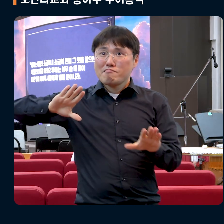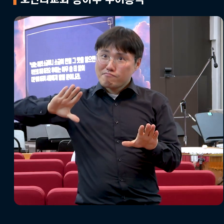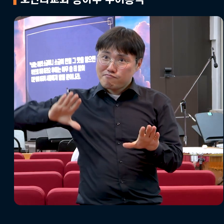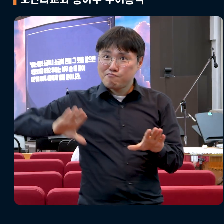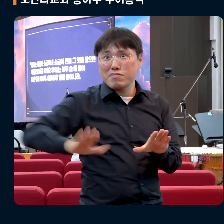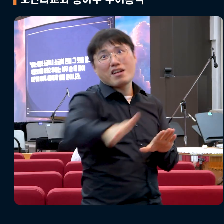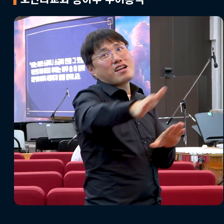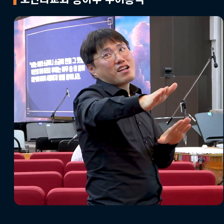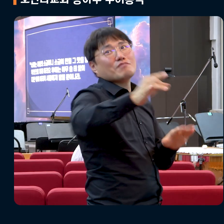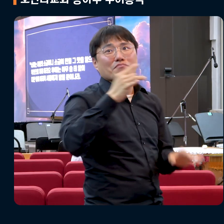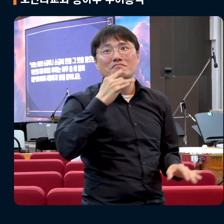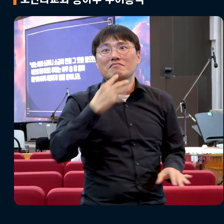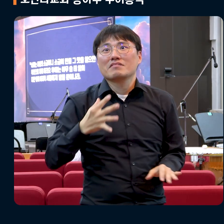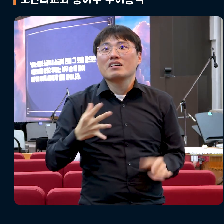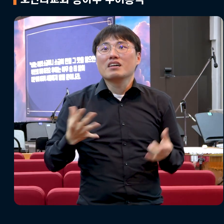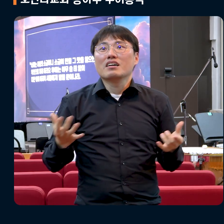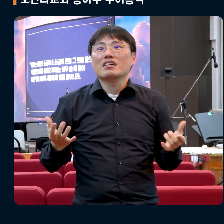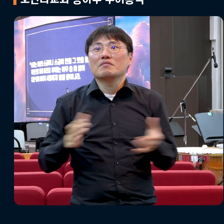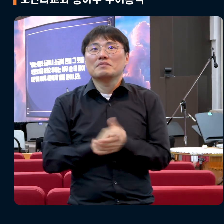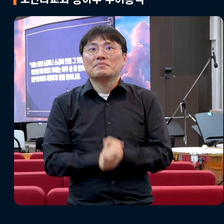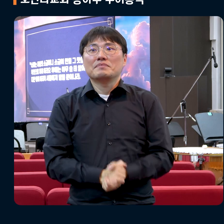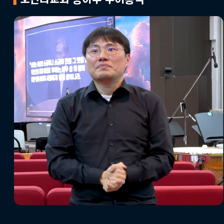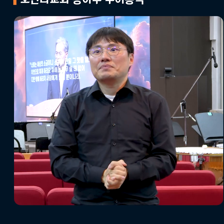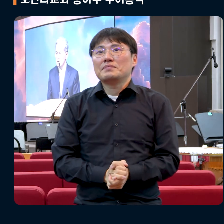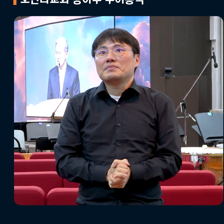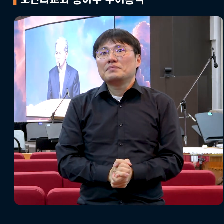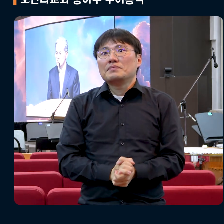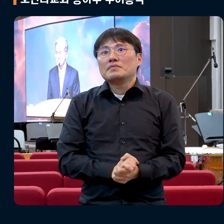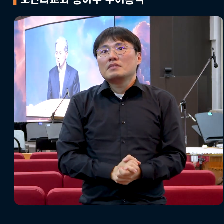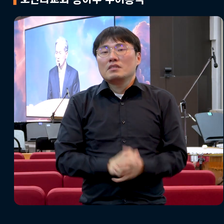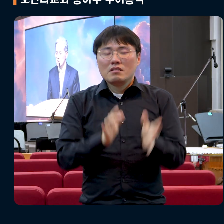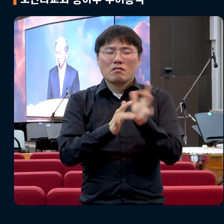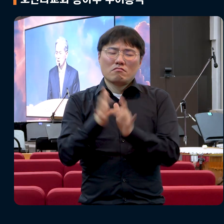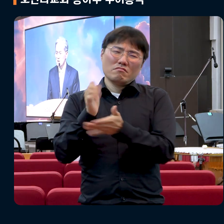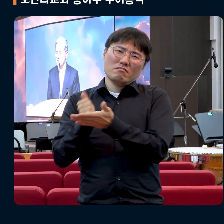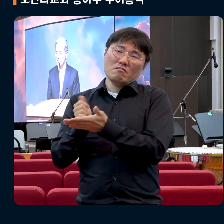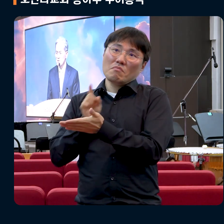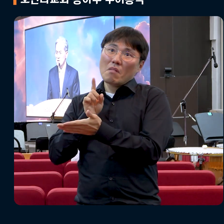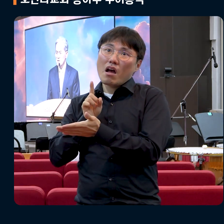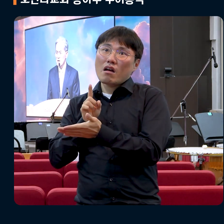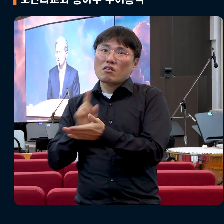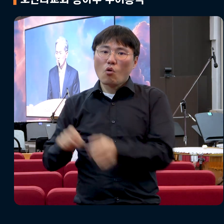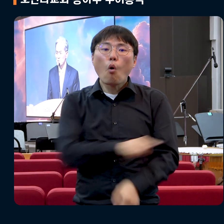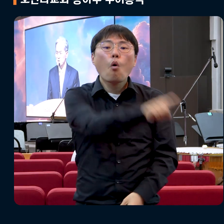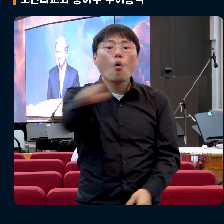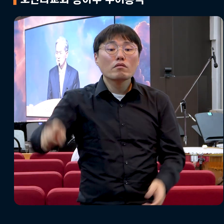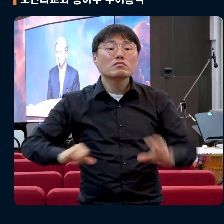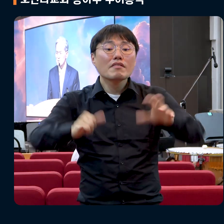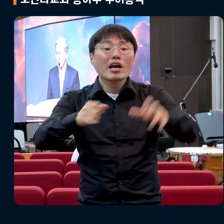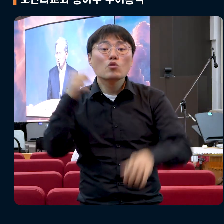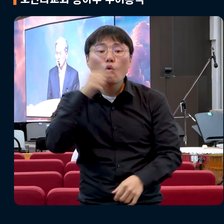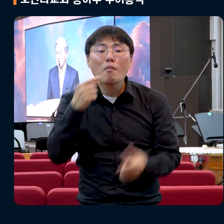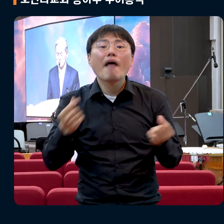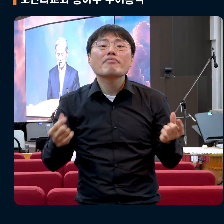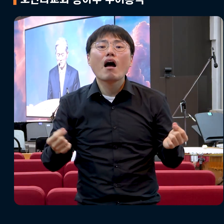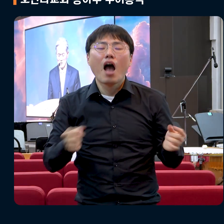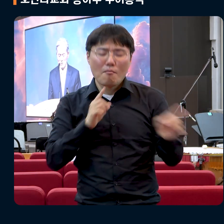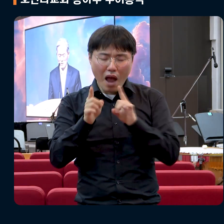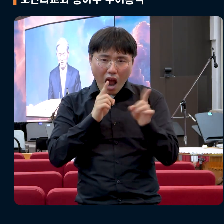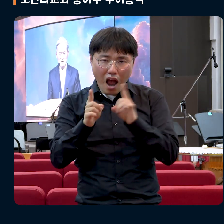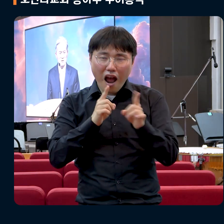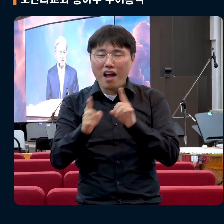버려져 사람에게 밟힐 뿐이니라. 예수님, 너희는 세상의 소금이니,